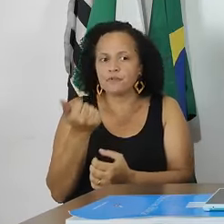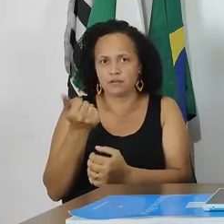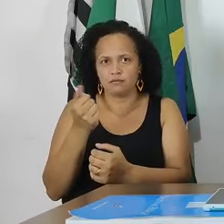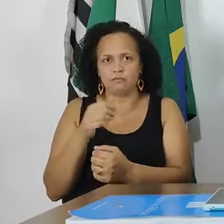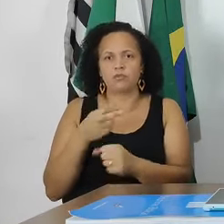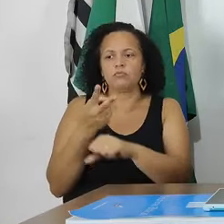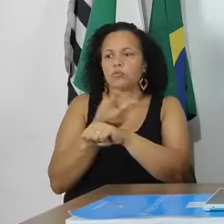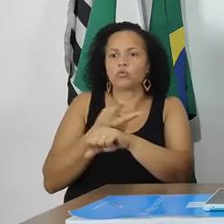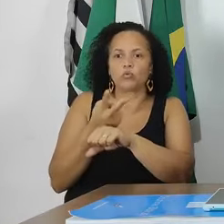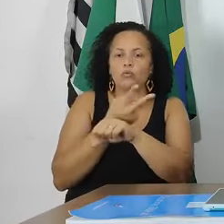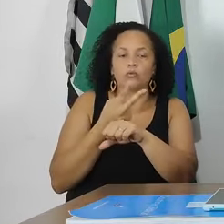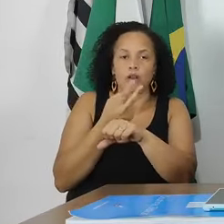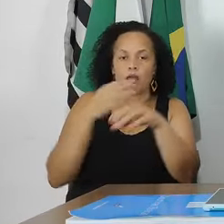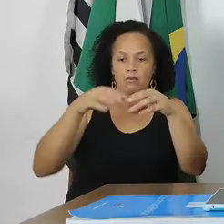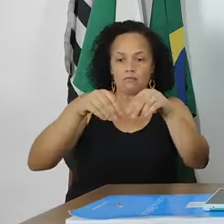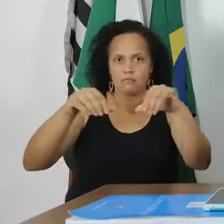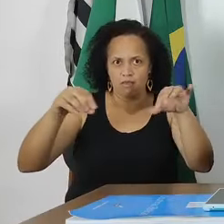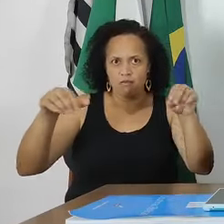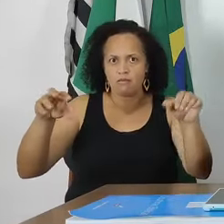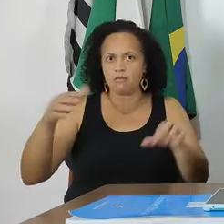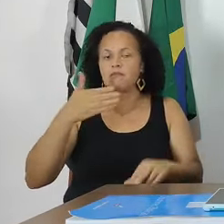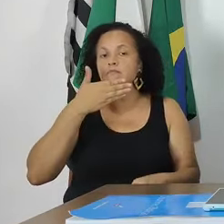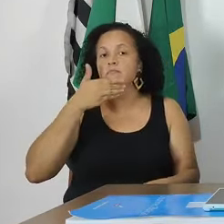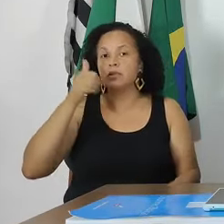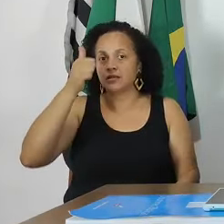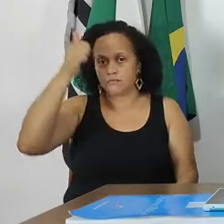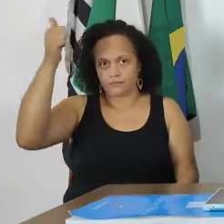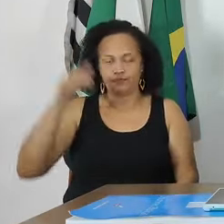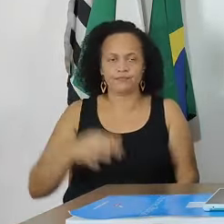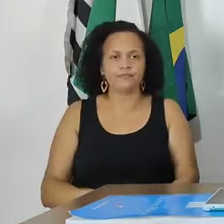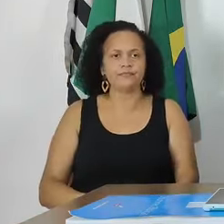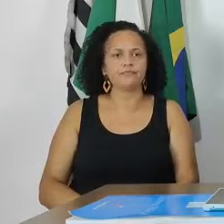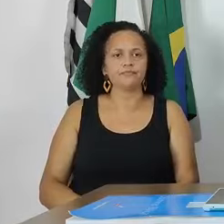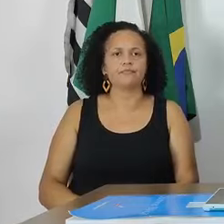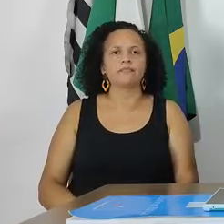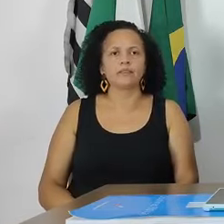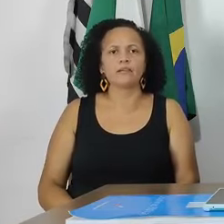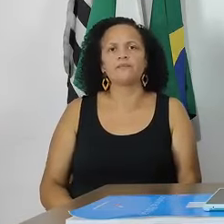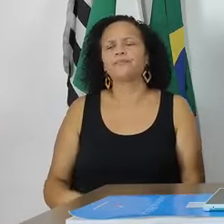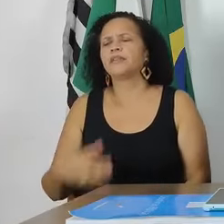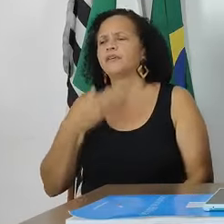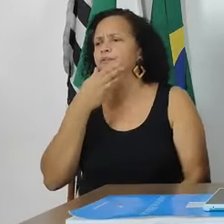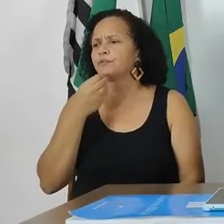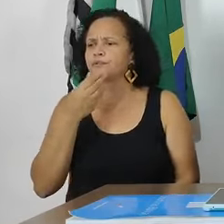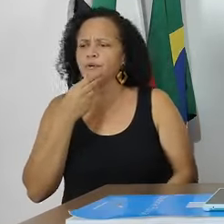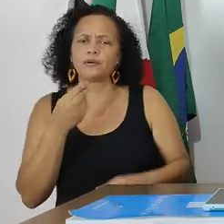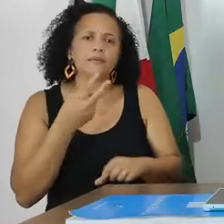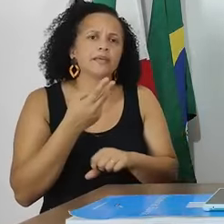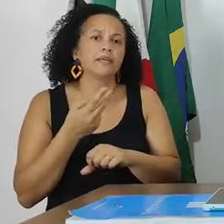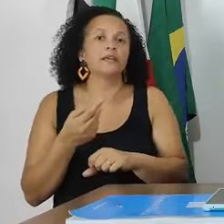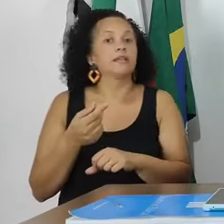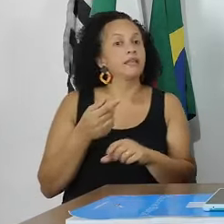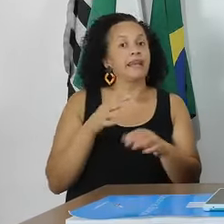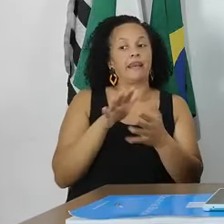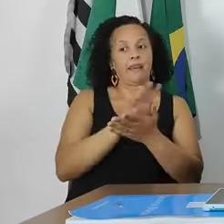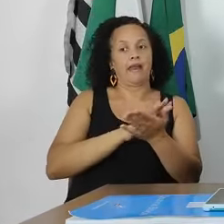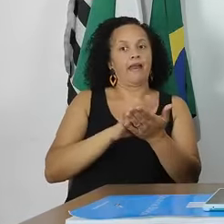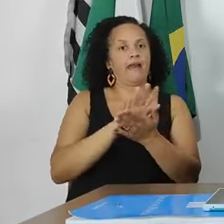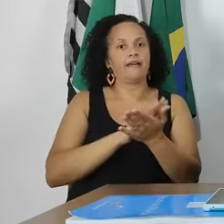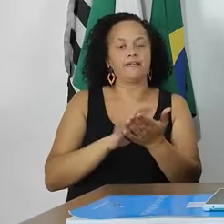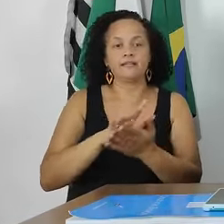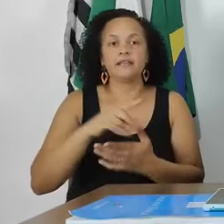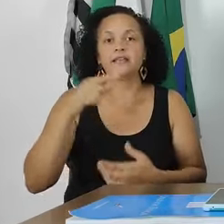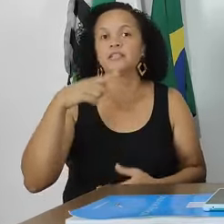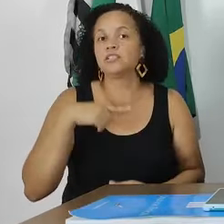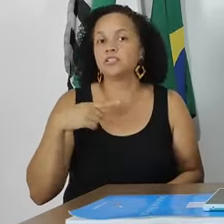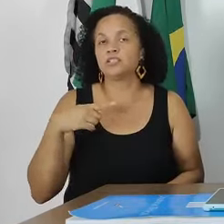aqui. E aí, sem direção de Deus, o que ele fez? Foi embora para Moabe. Olha só, ele saiu de Belém, da casa